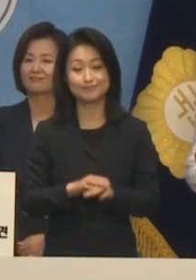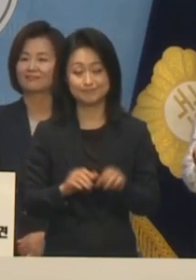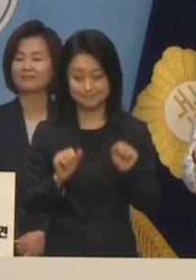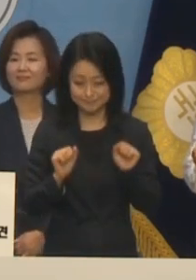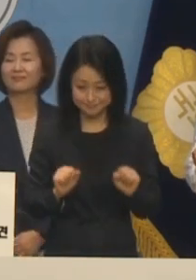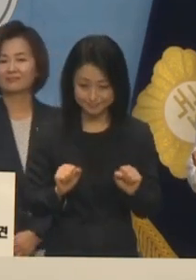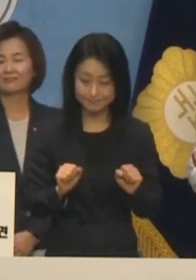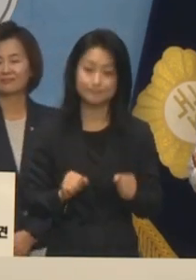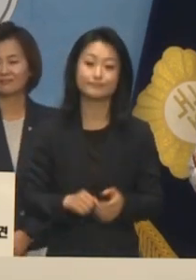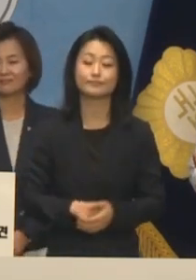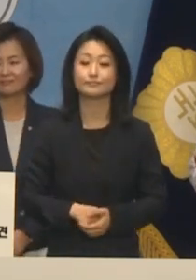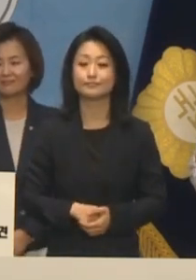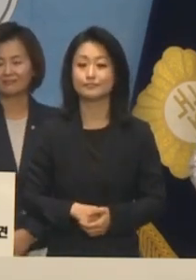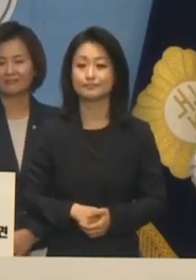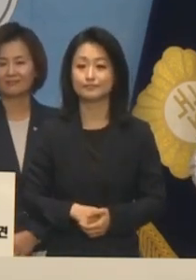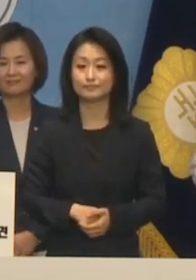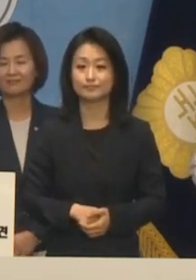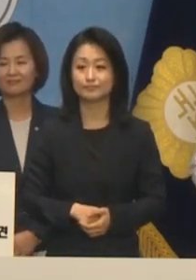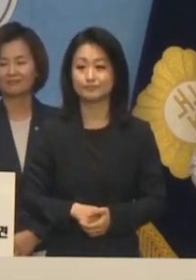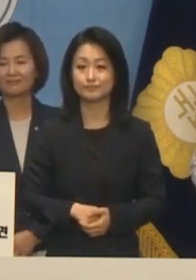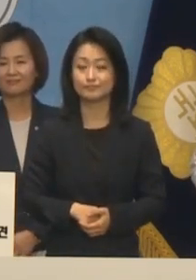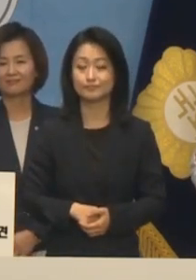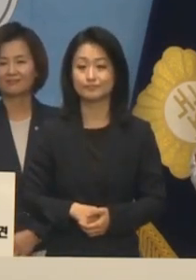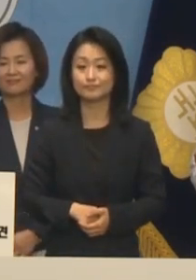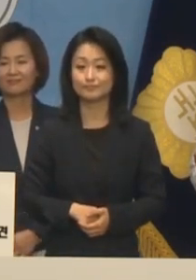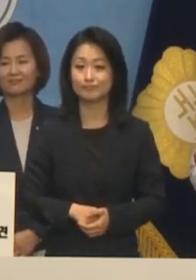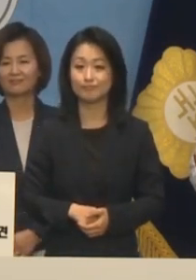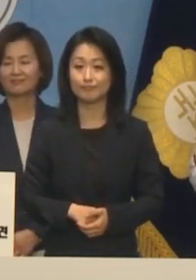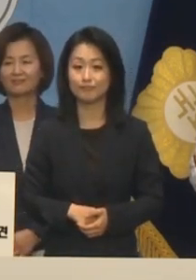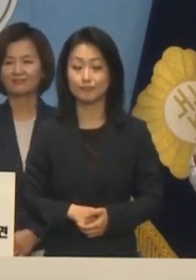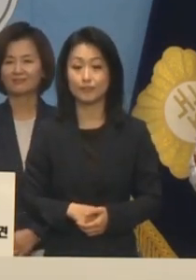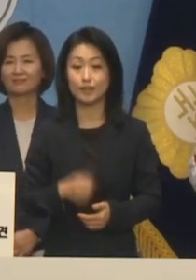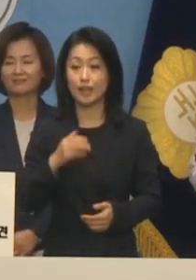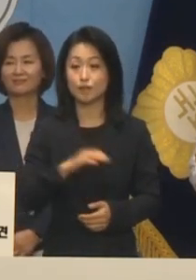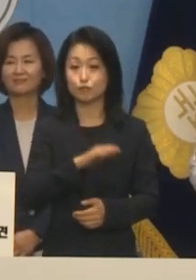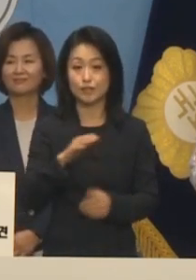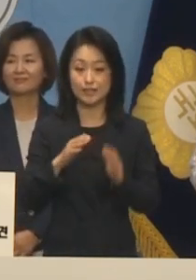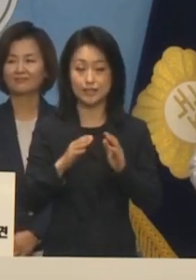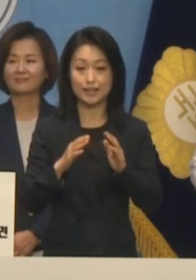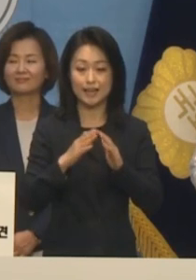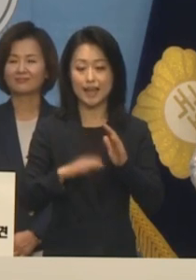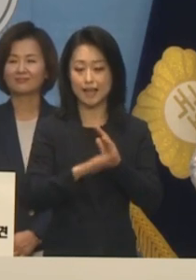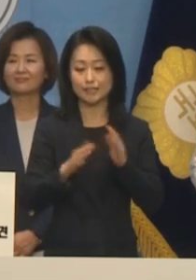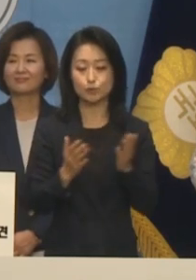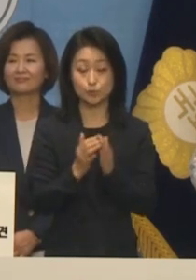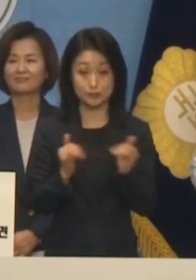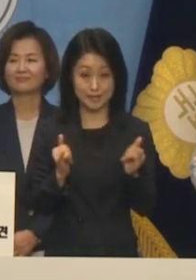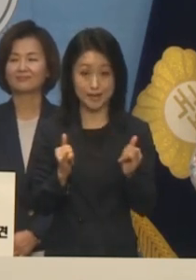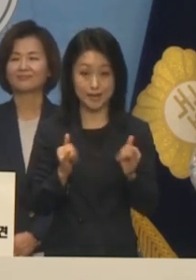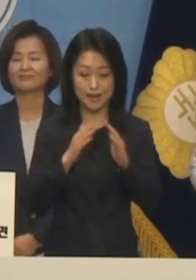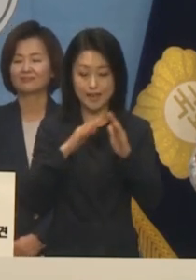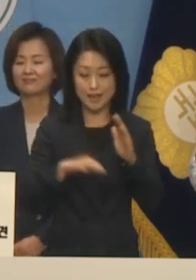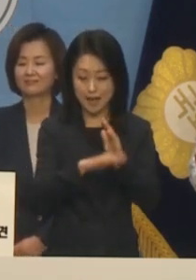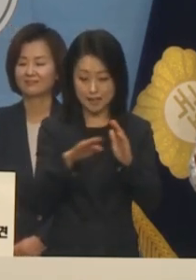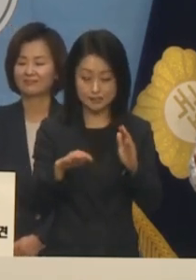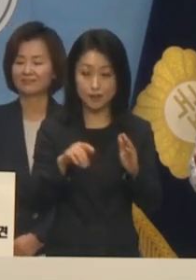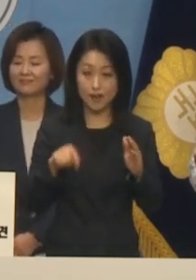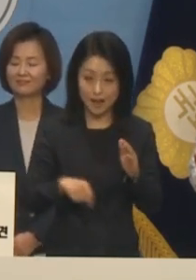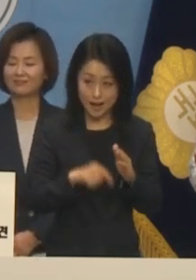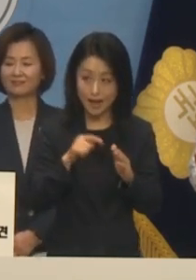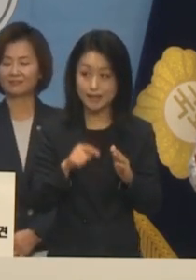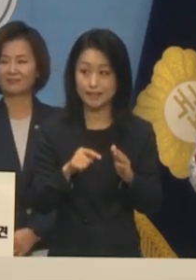안녕하십니까. 한국가사노동자협회 이사 김희숙입니다. 우리 가사노동자들은 가정생활의 유지를